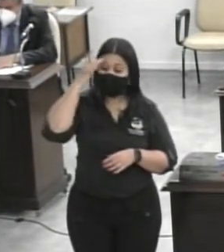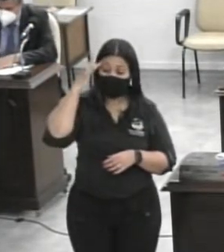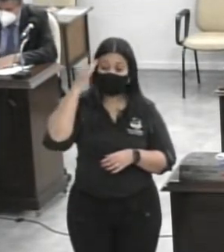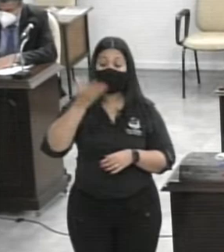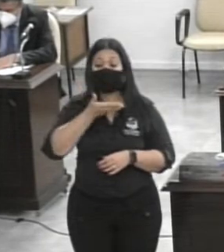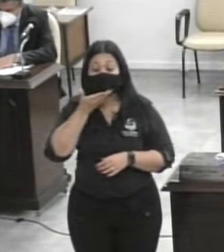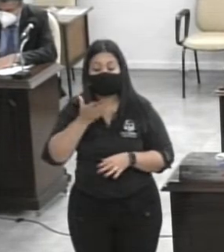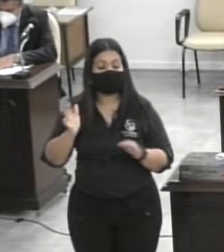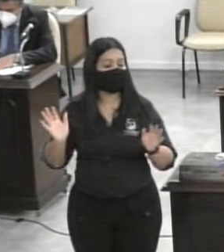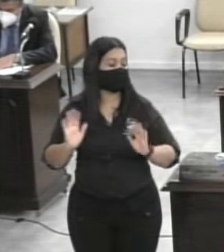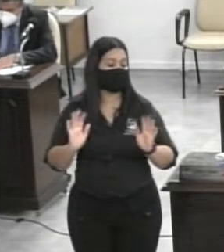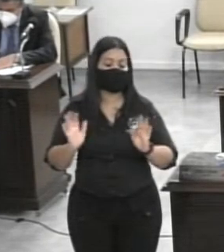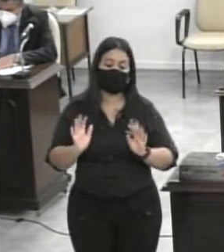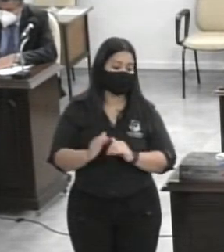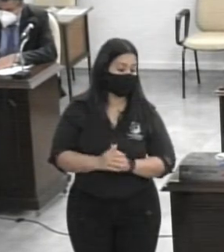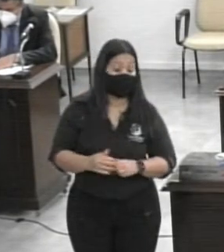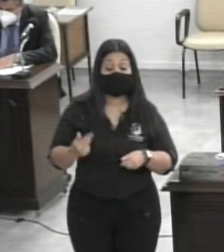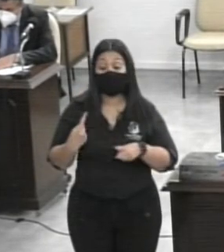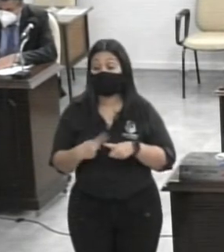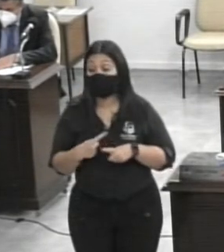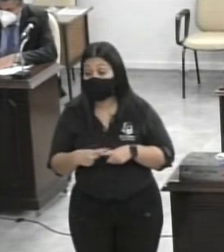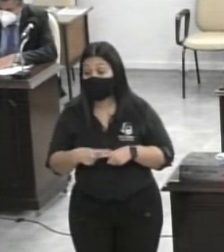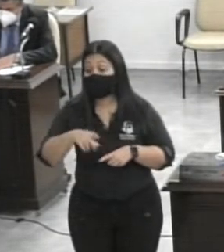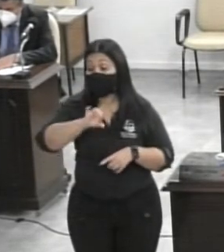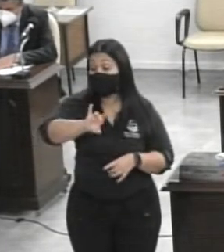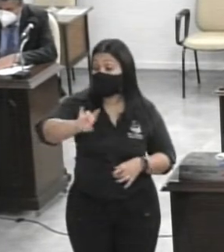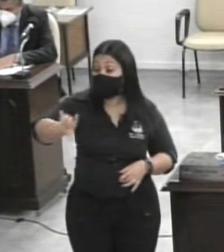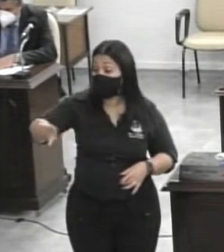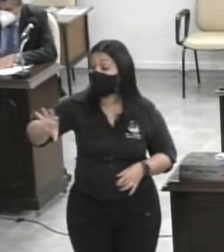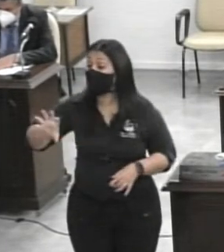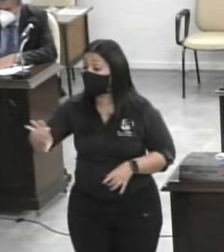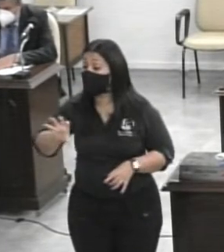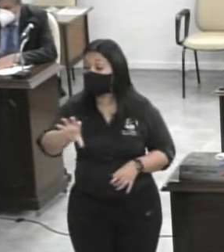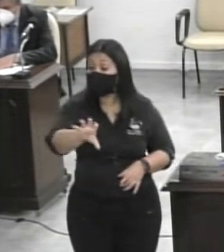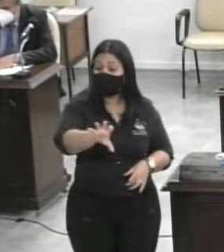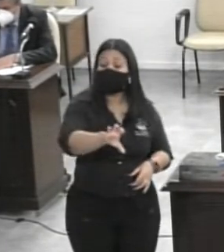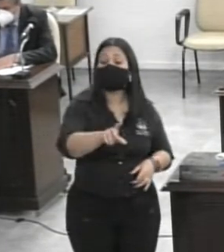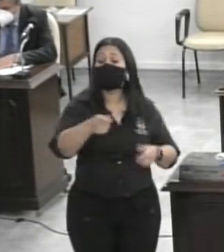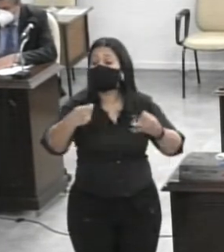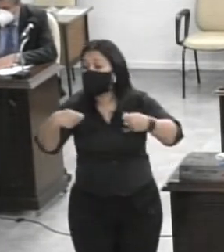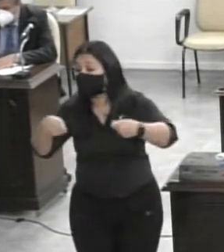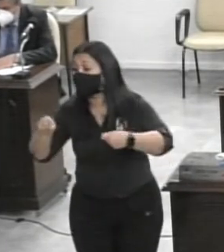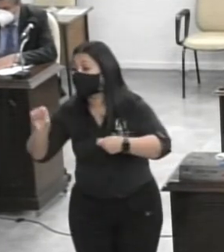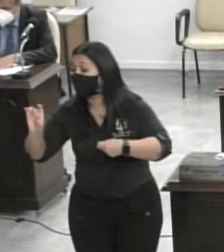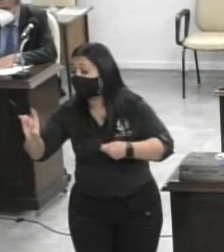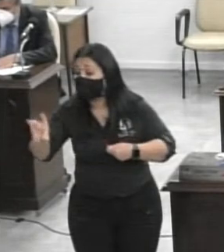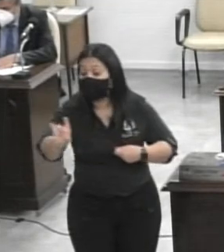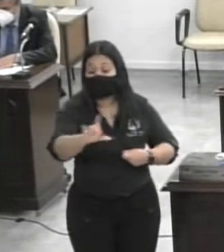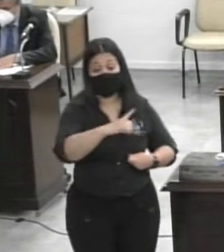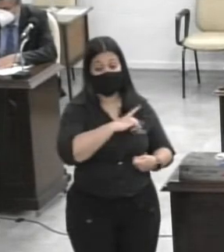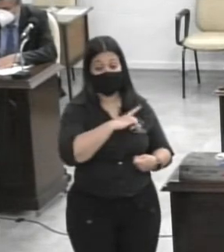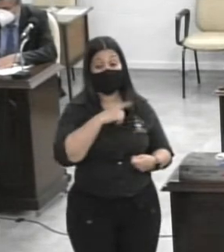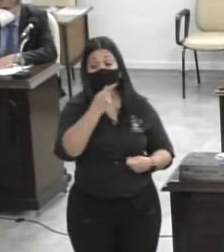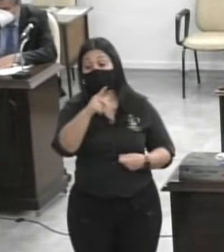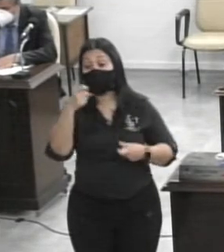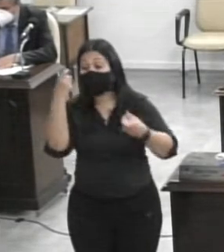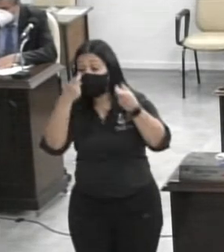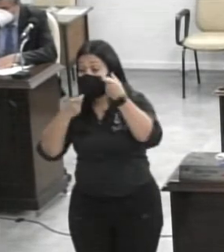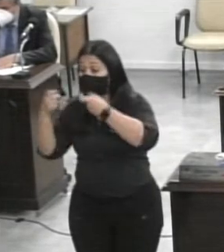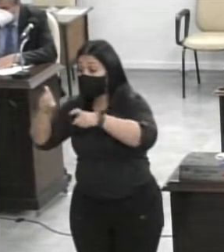fácil, porque cada qual tem seus interesses, suas necessidades, suas preocupações,